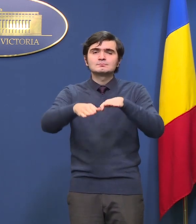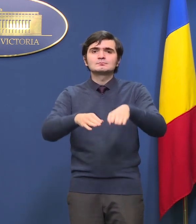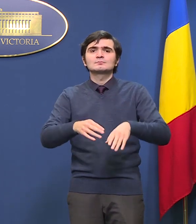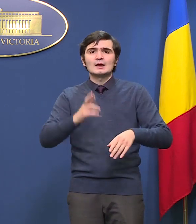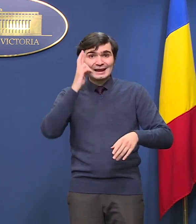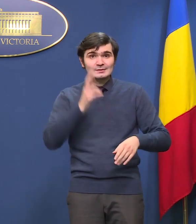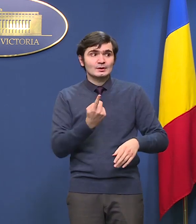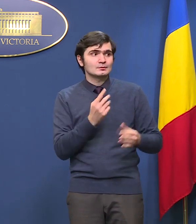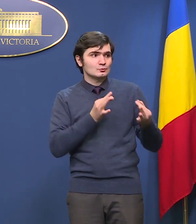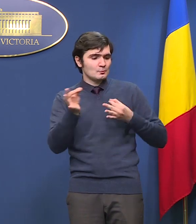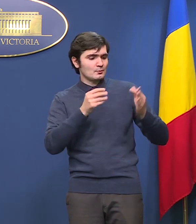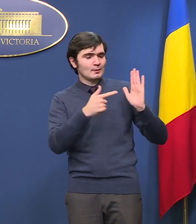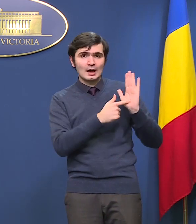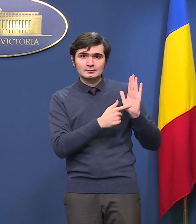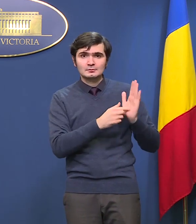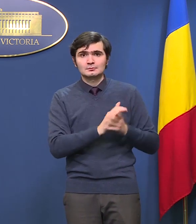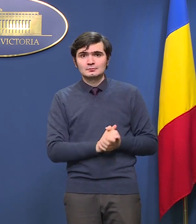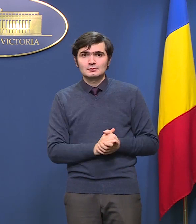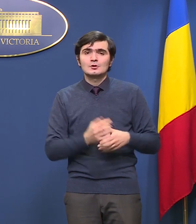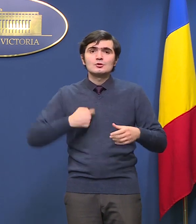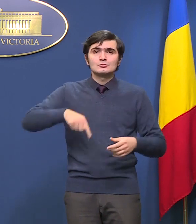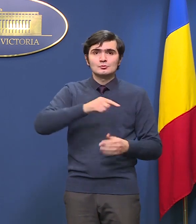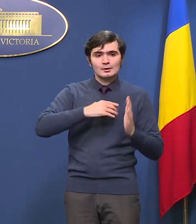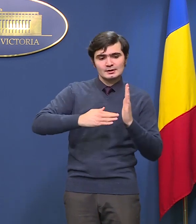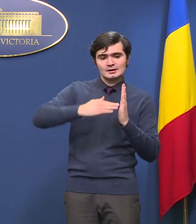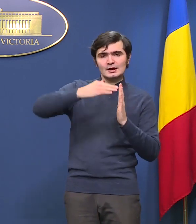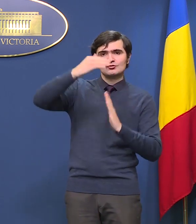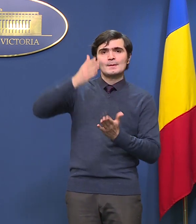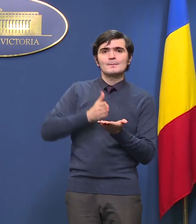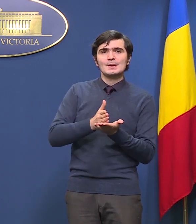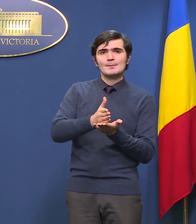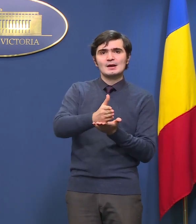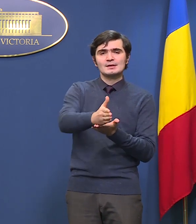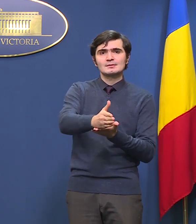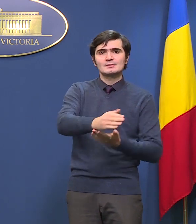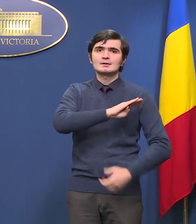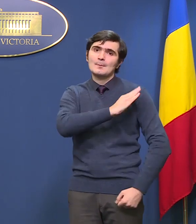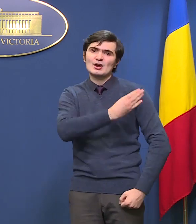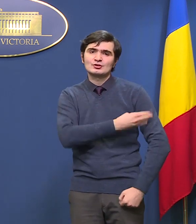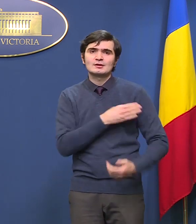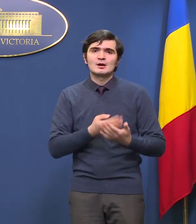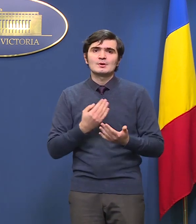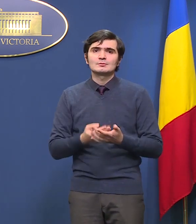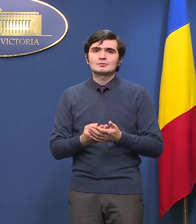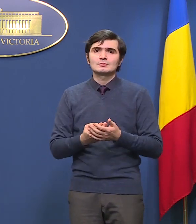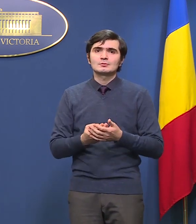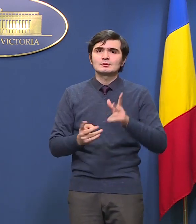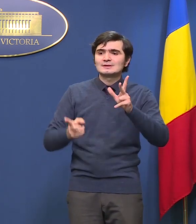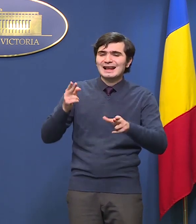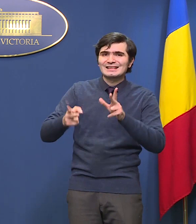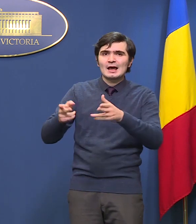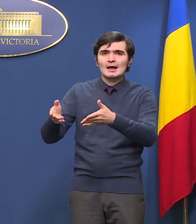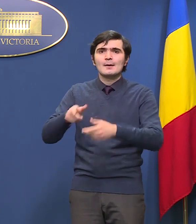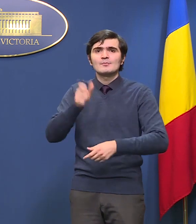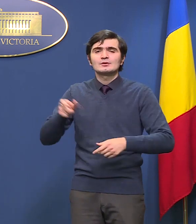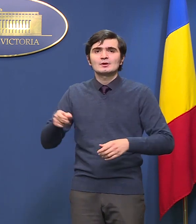plan, creștem permanent capacitatea de tratare a persoanelor infectate